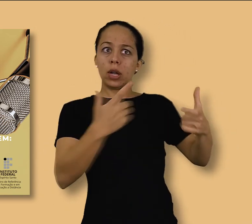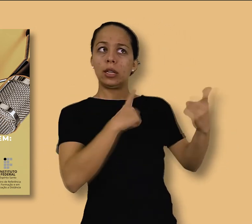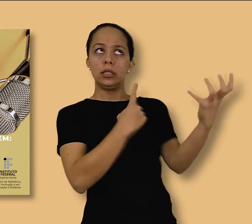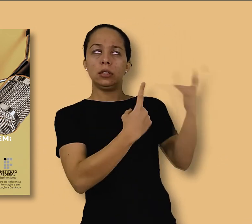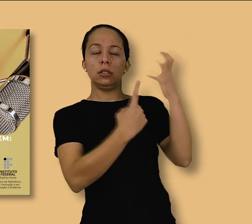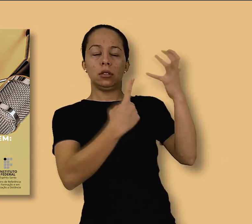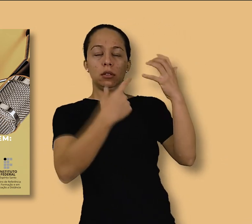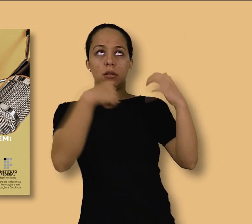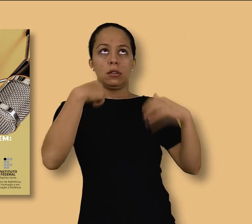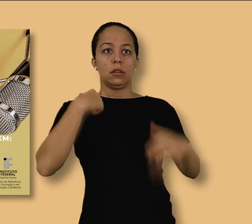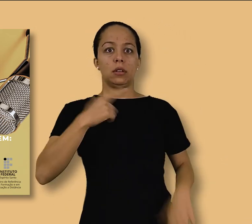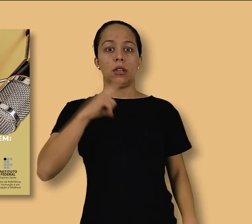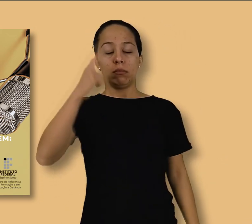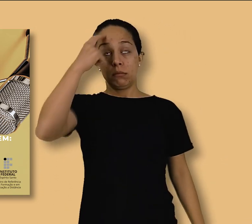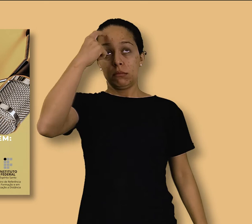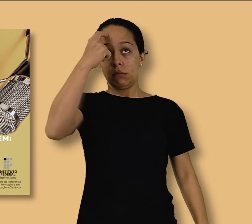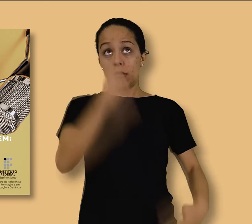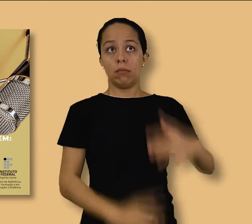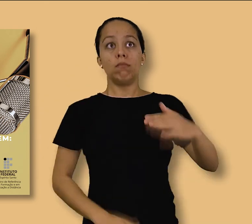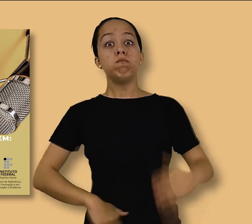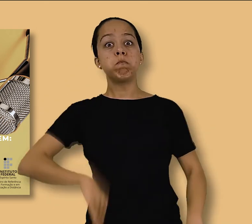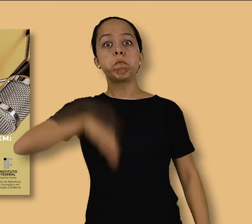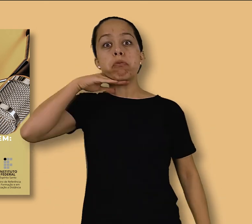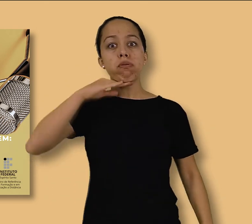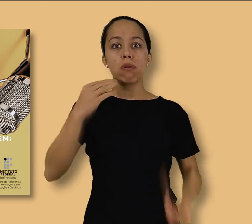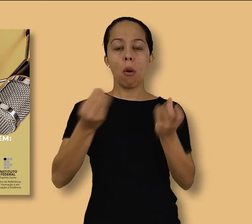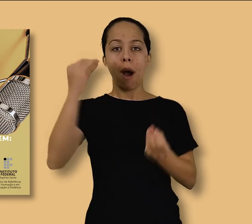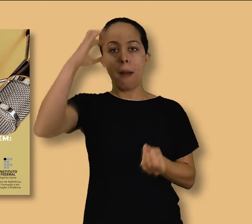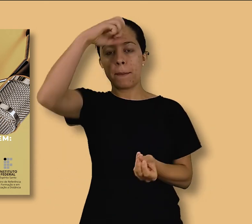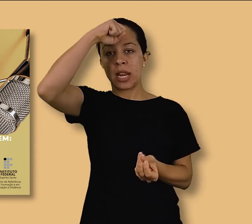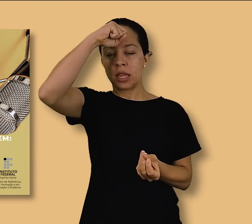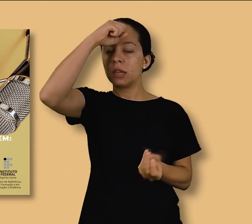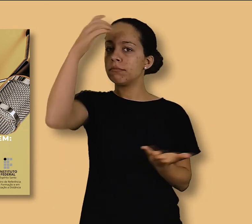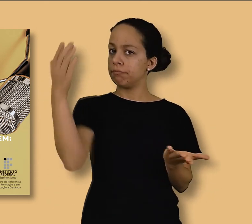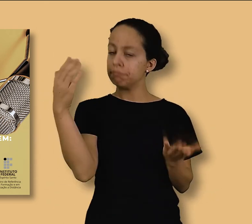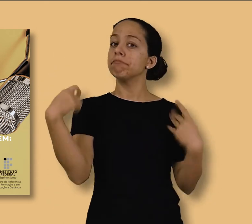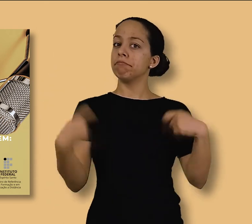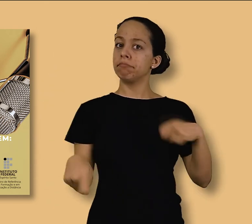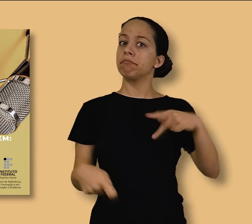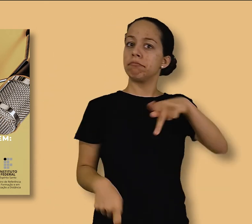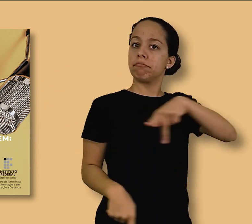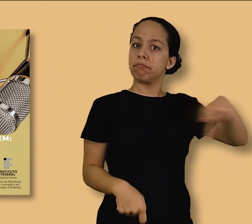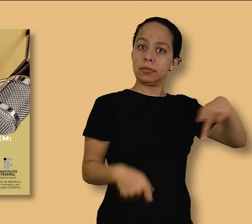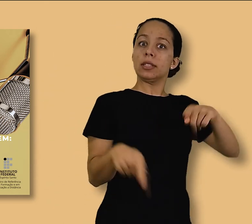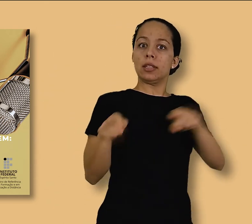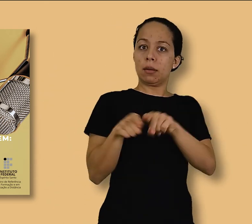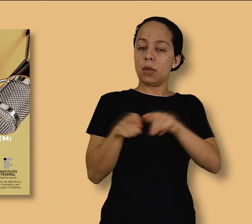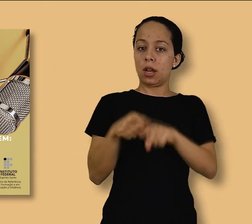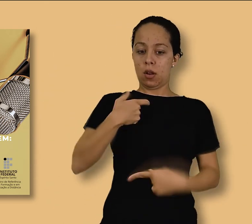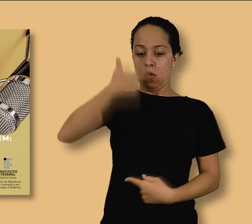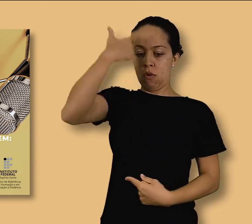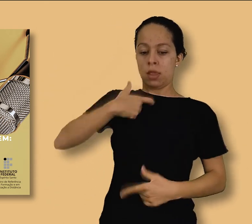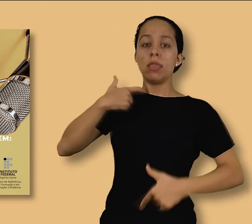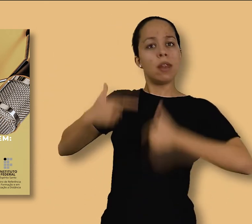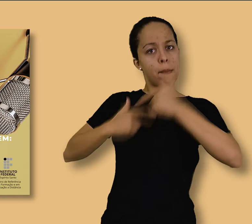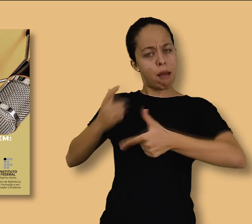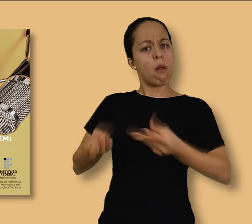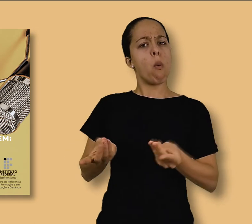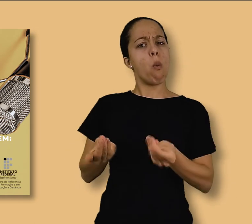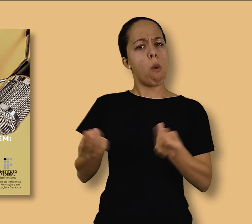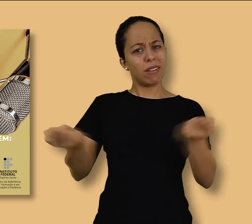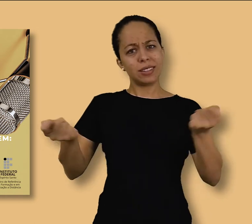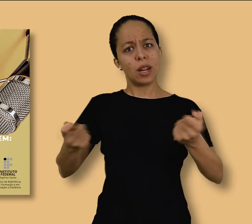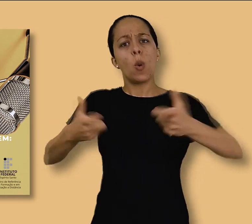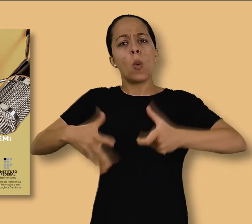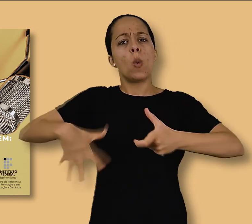nessas condições de trabalho docente né esse docente precisa ter condições de executar um trabalho de qualidade